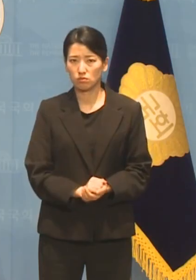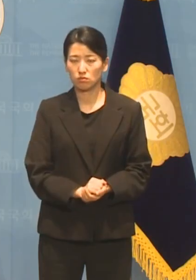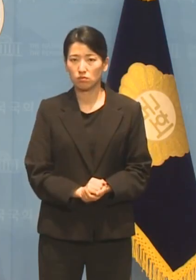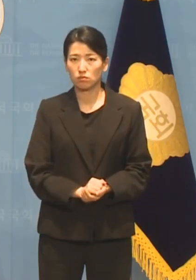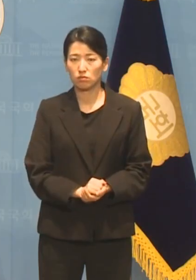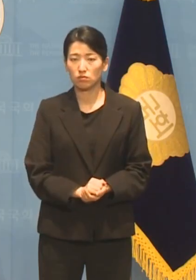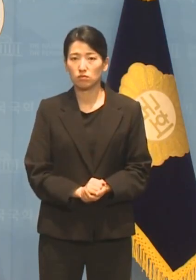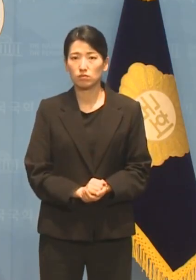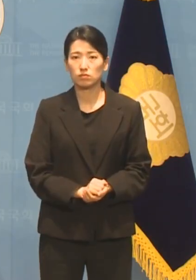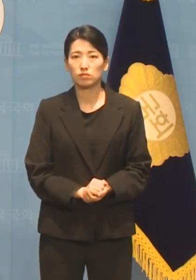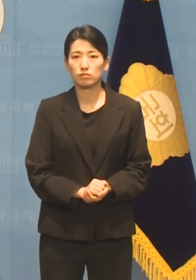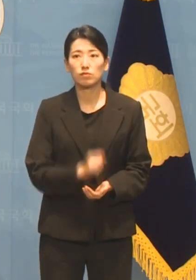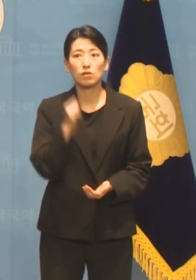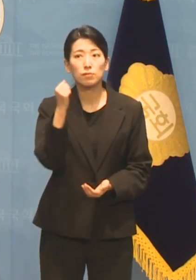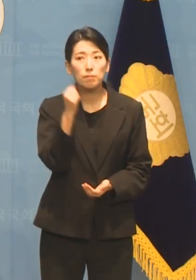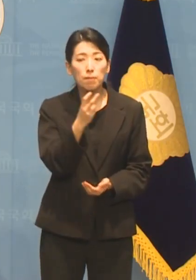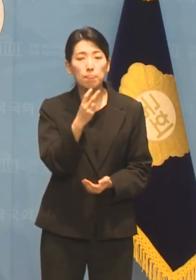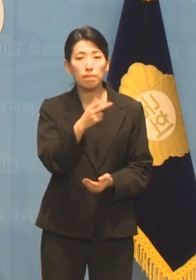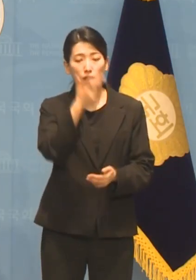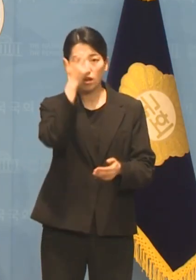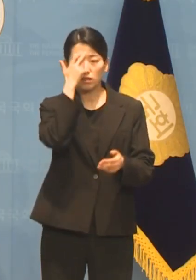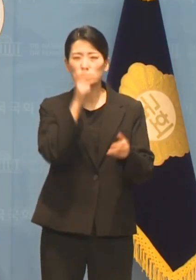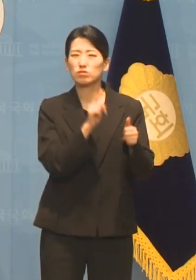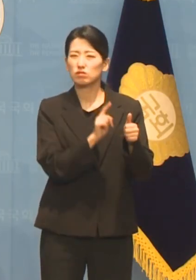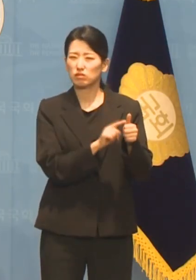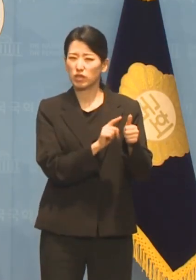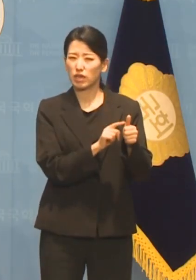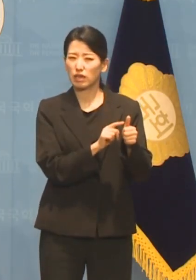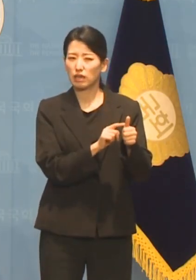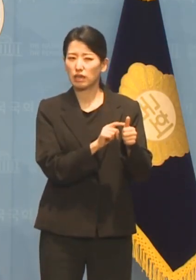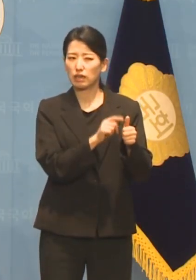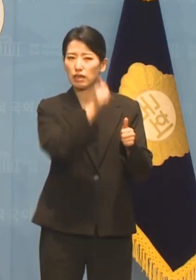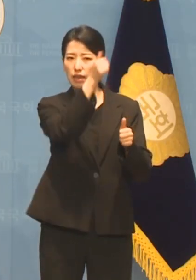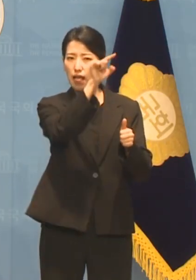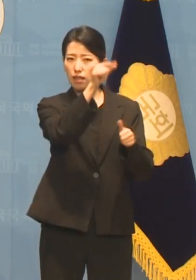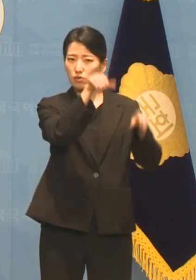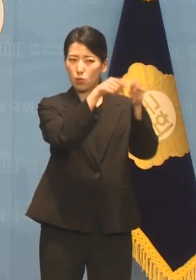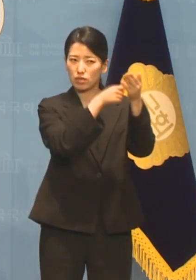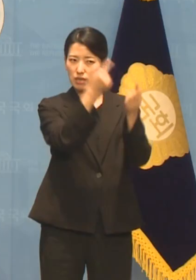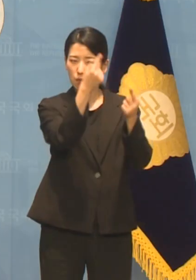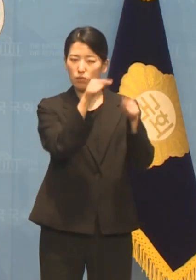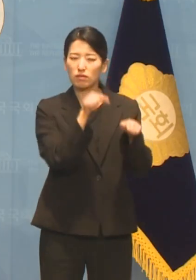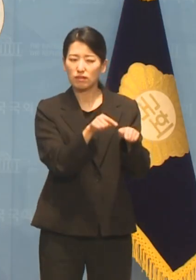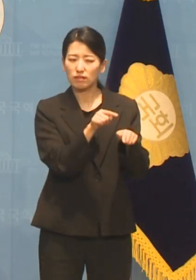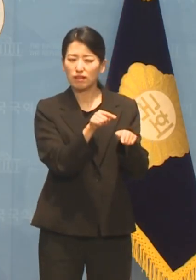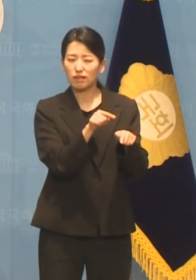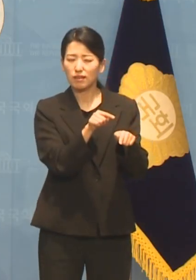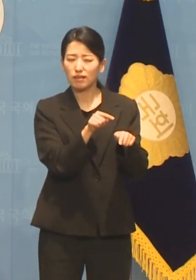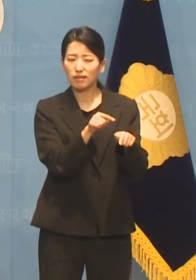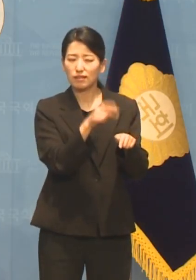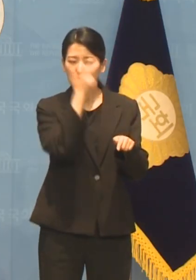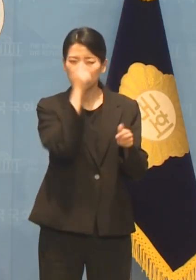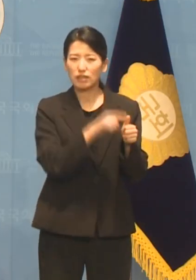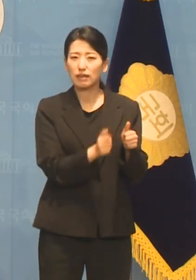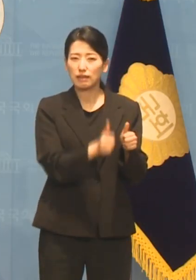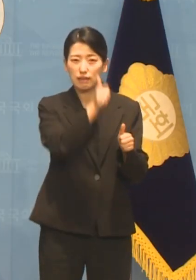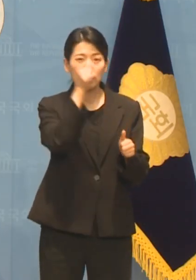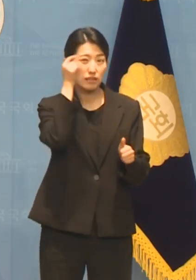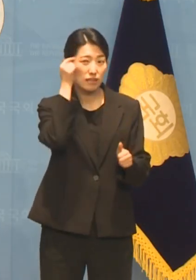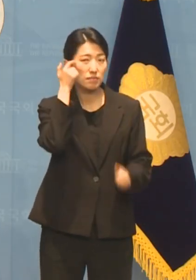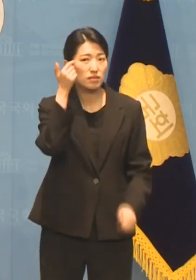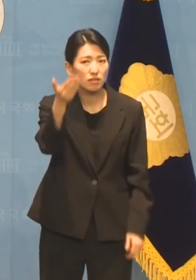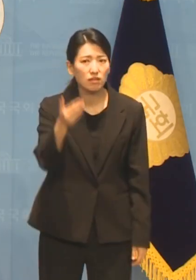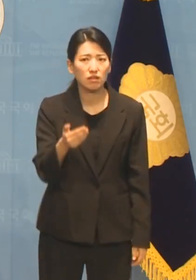한 권한대행보다도 최권한대행이 낫다는 판단 아래 의도적으로 선고를 늦출 수도 있을 것입니다. 오직